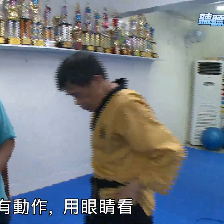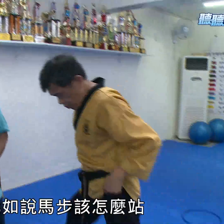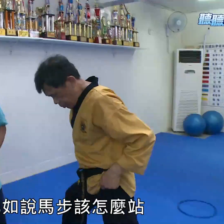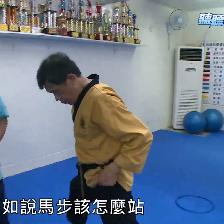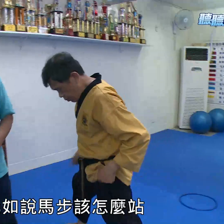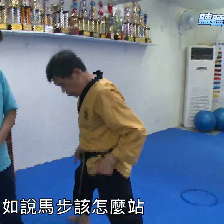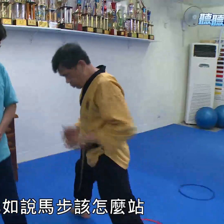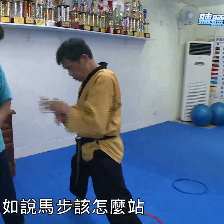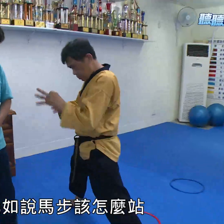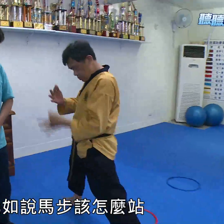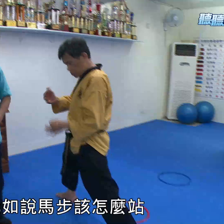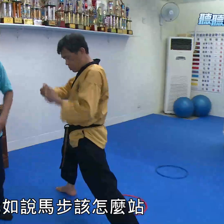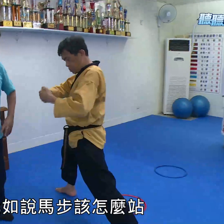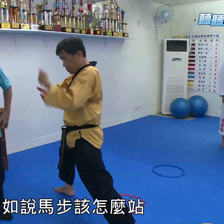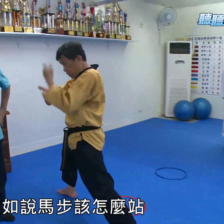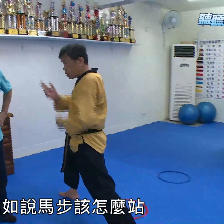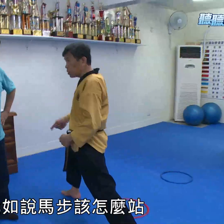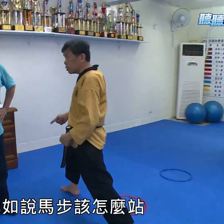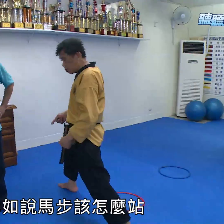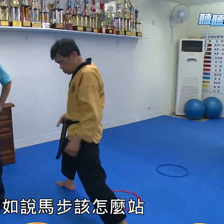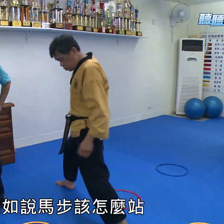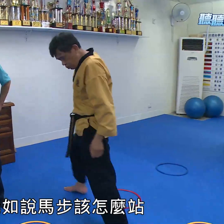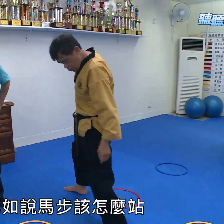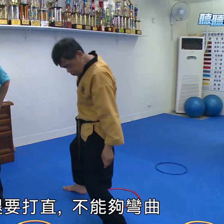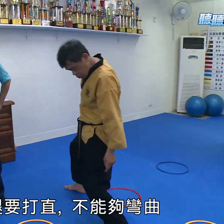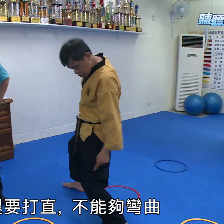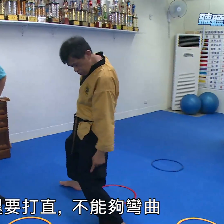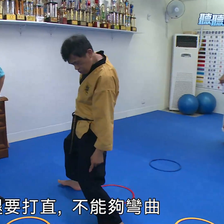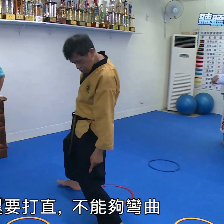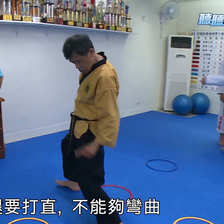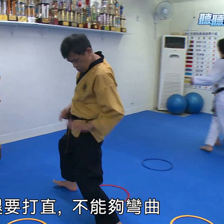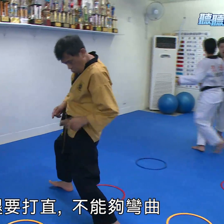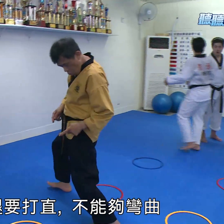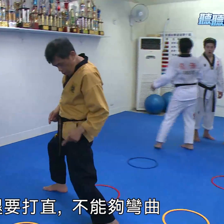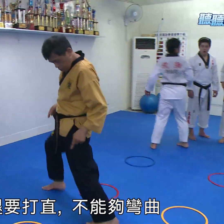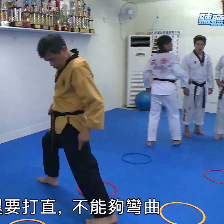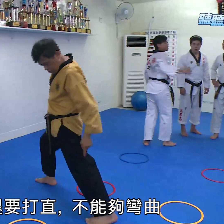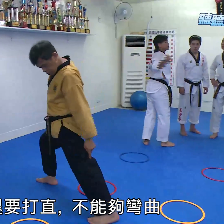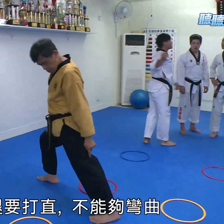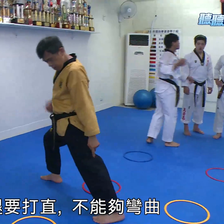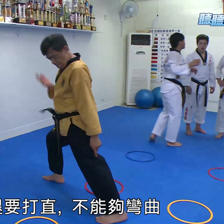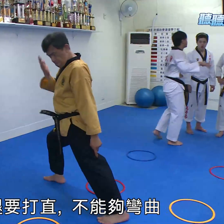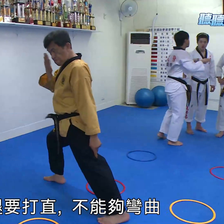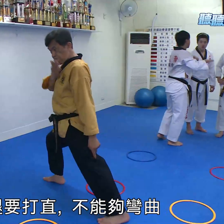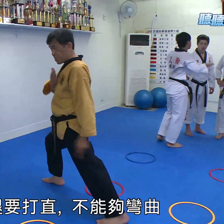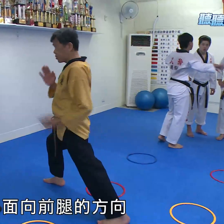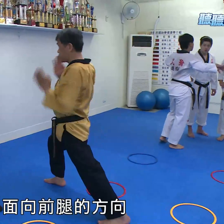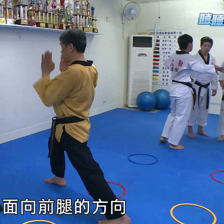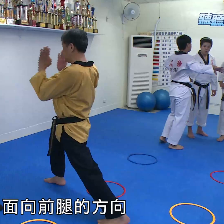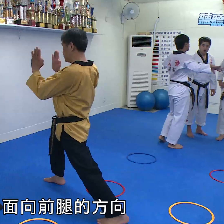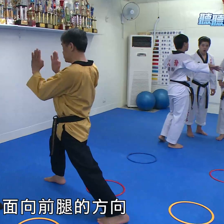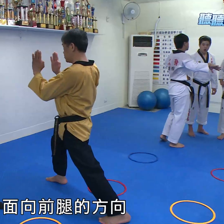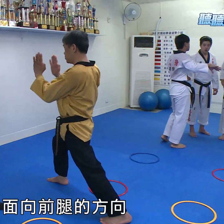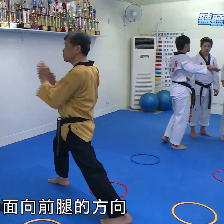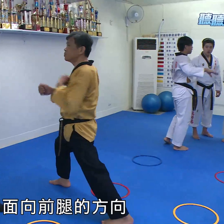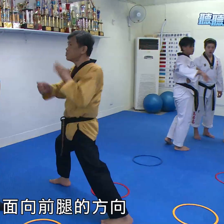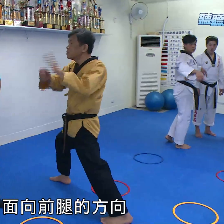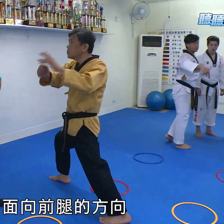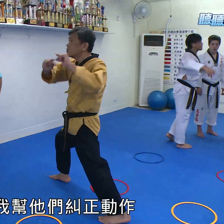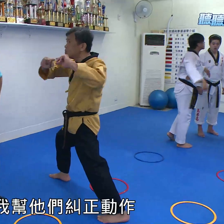比如说啊，马步该怎么站？后腿要打直，不能够弯曲，面向前腿的方向，我帮他们